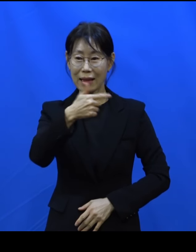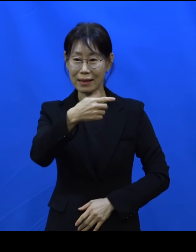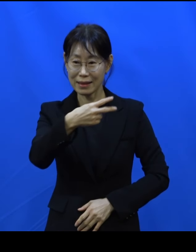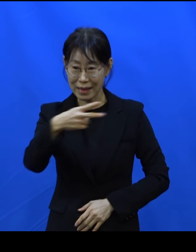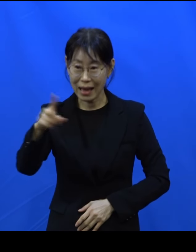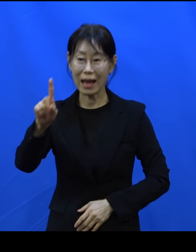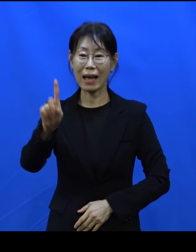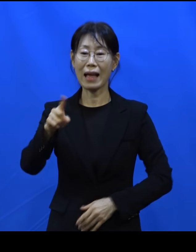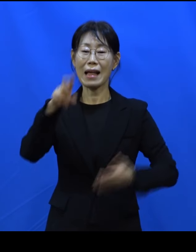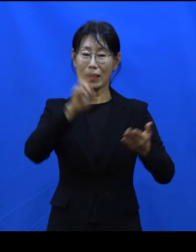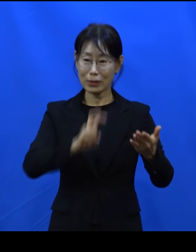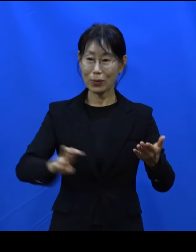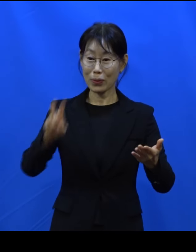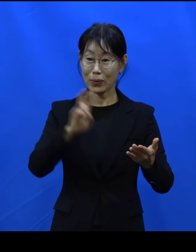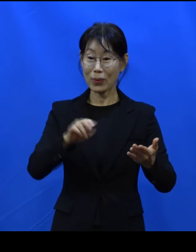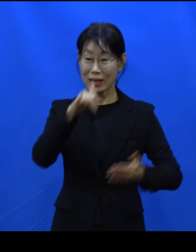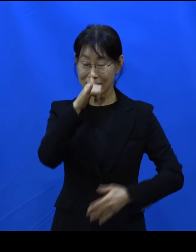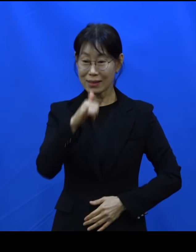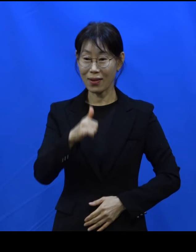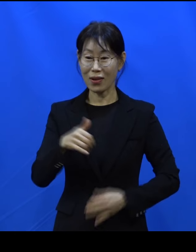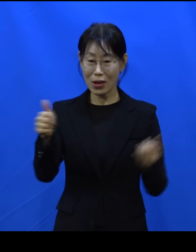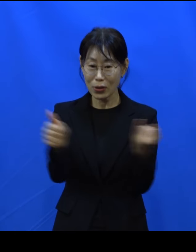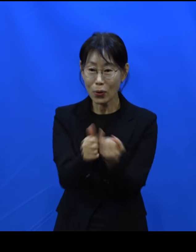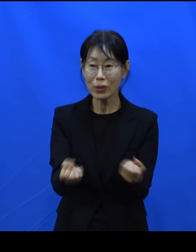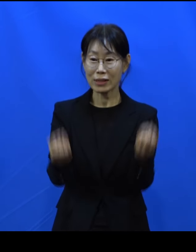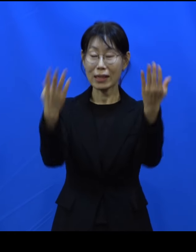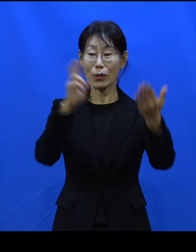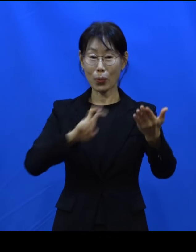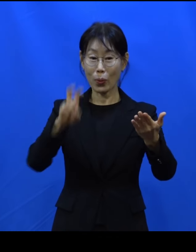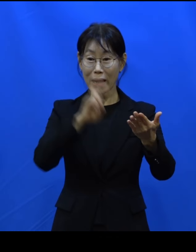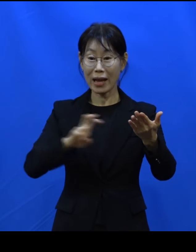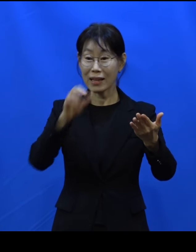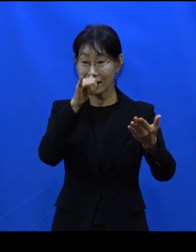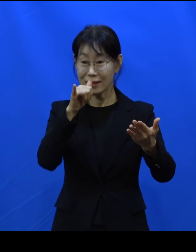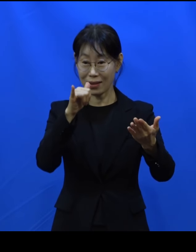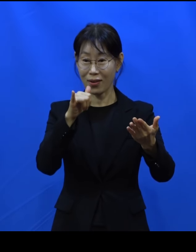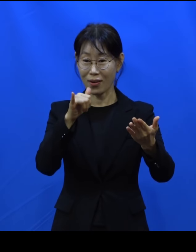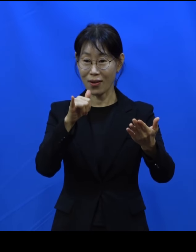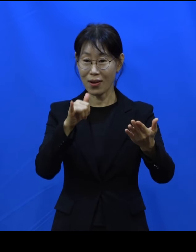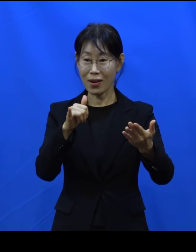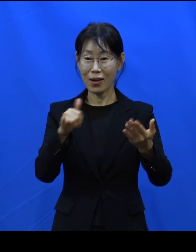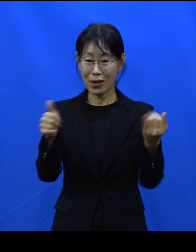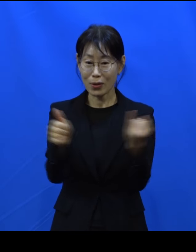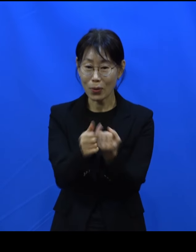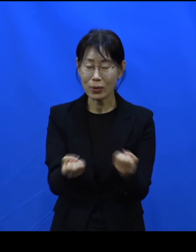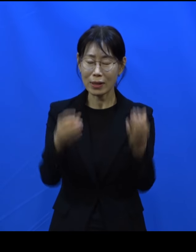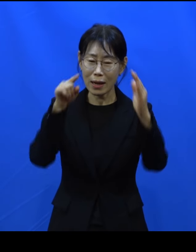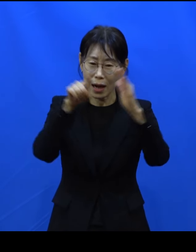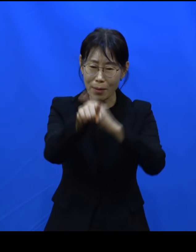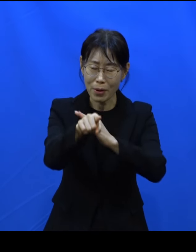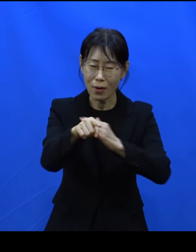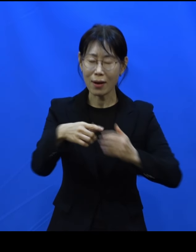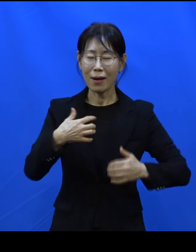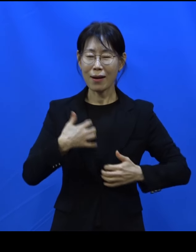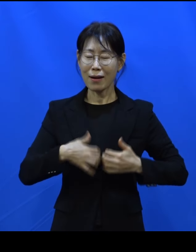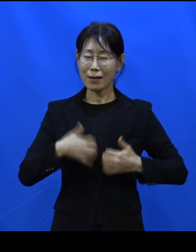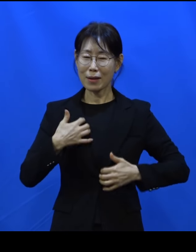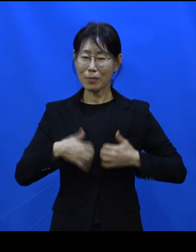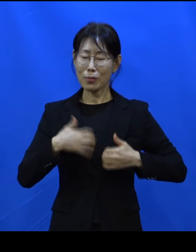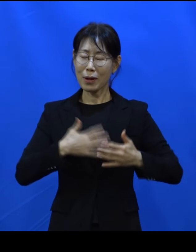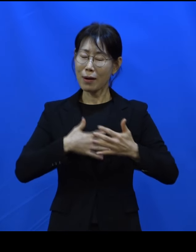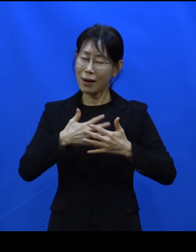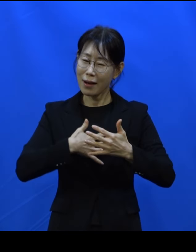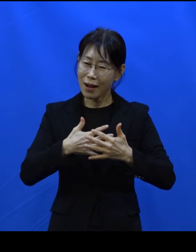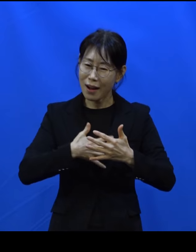들으면은 그게 뭔가 있잖아요. 난 결혼식에 가서도 웨딩 마치 들으면 뭔가 들뜨잖아요. 그죠? 들뜨죠. 기쁨이 넘치고